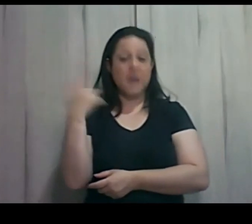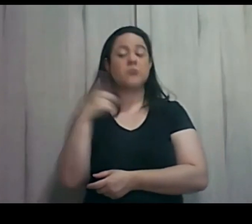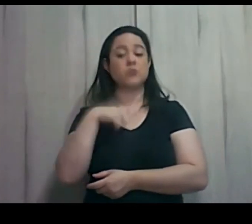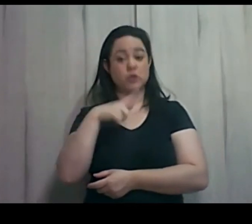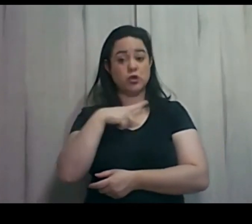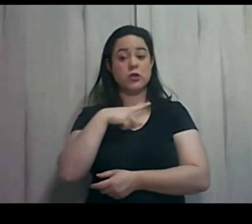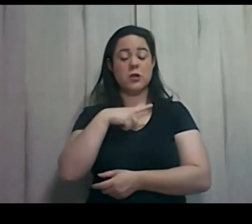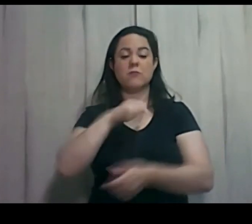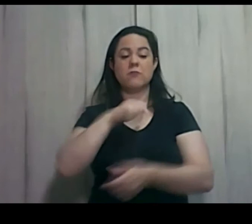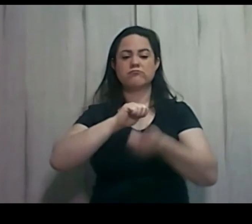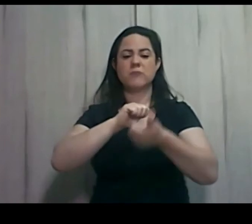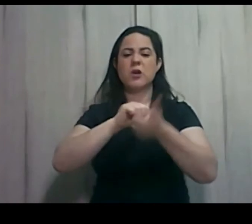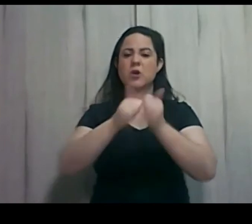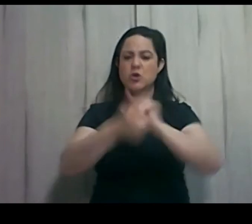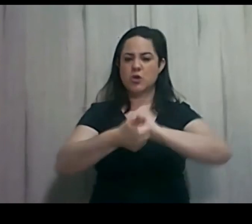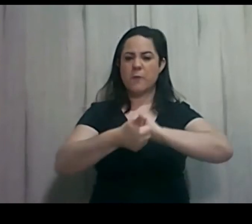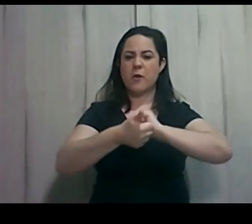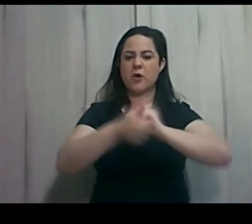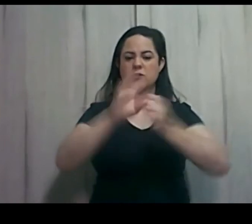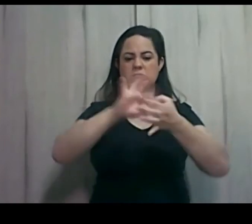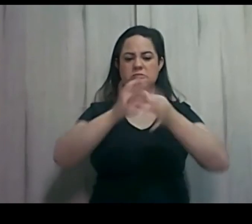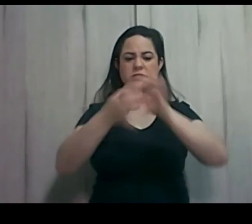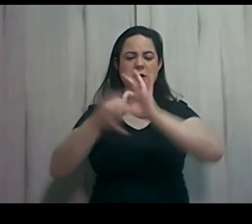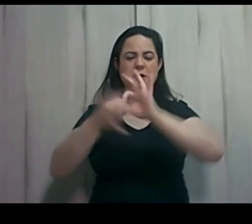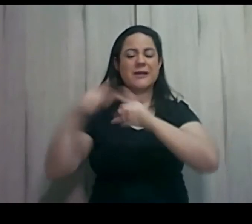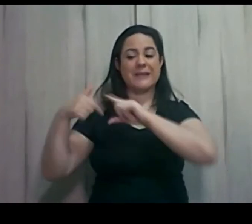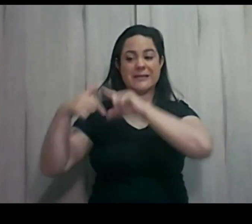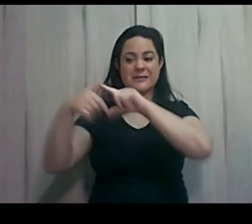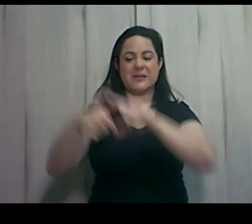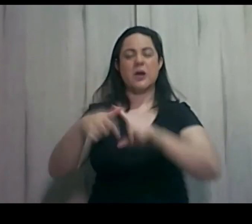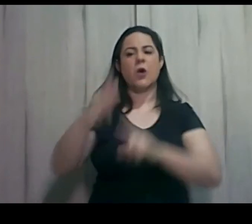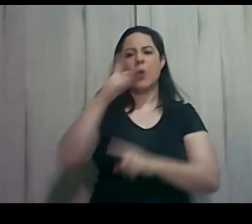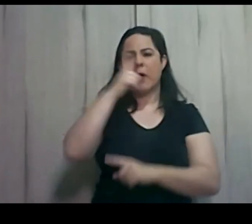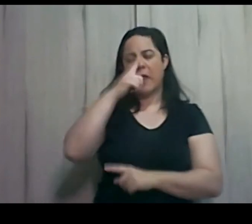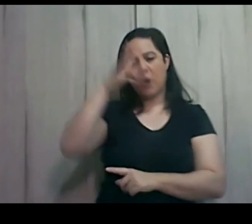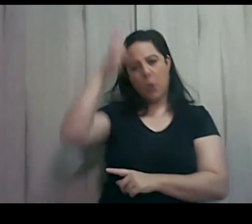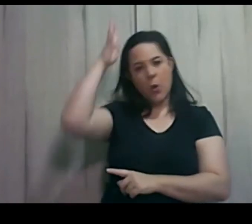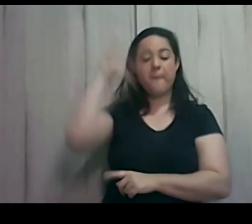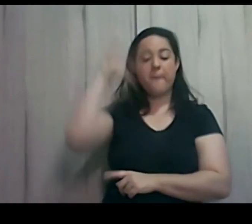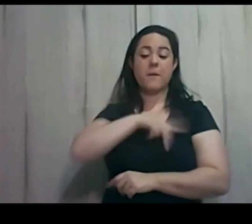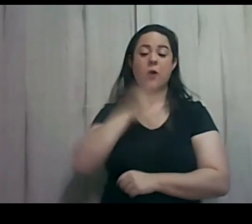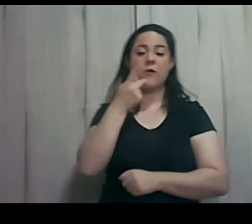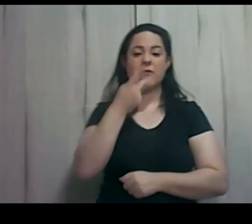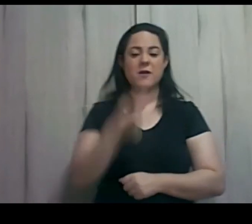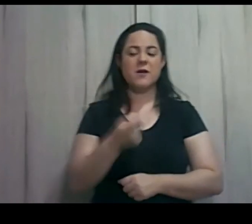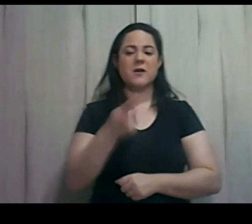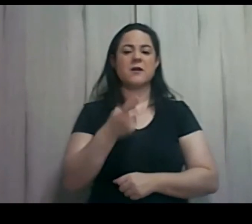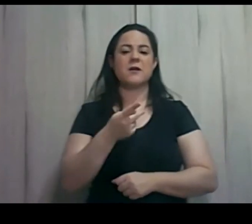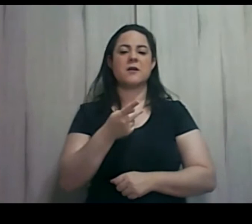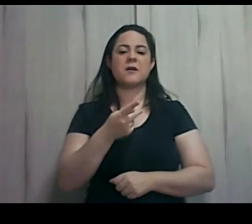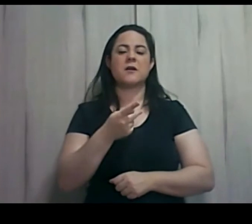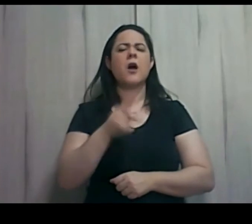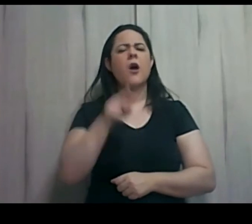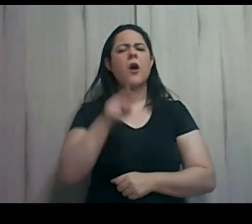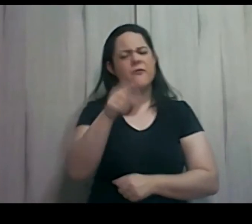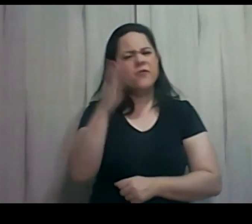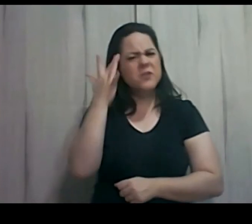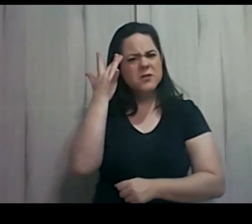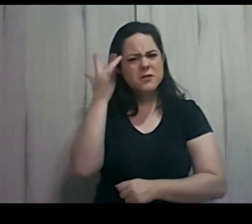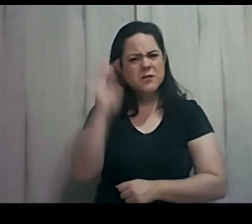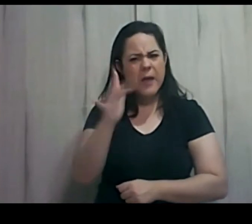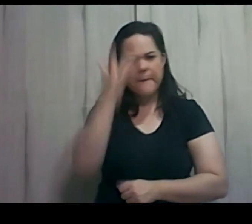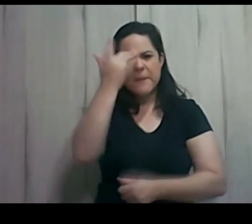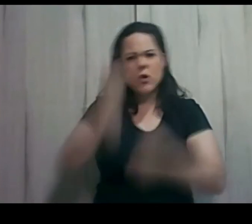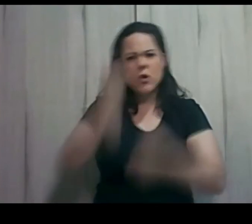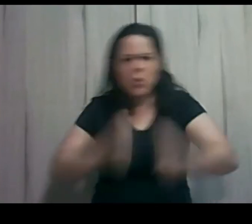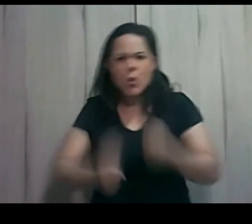Jogos. Os Jogos têm tradição greco-romana. O apóstolo Paulo fala em 1 Coríntios capítulo 9, vocês não sabem que os que correm